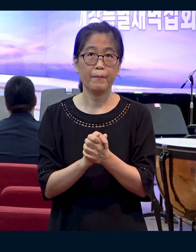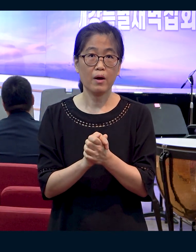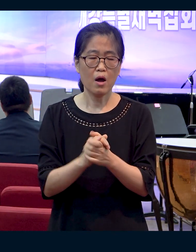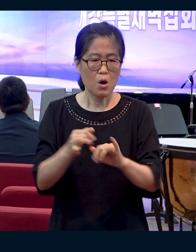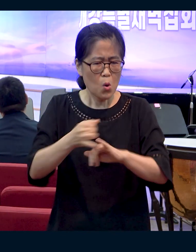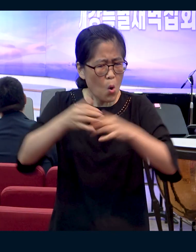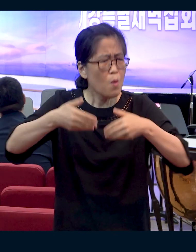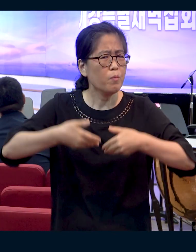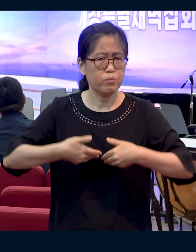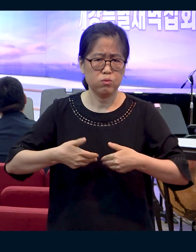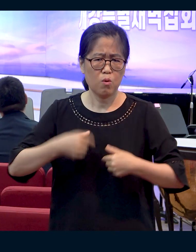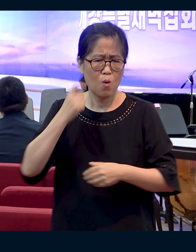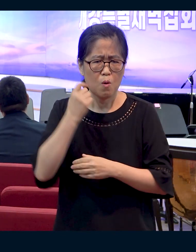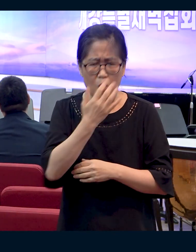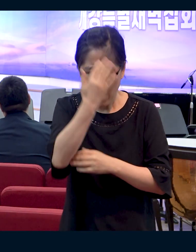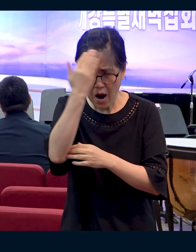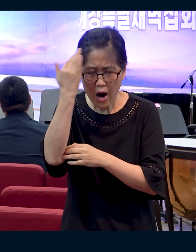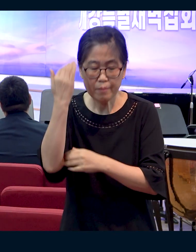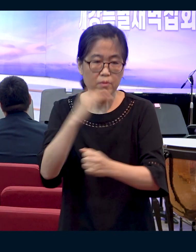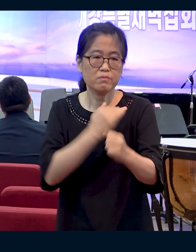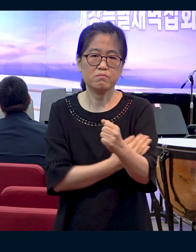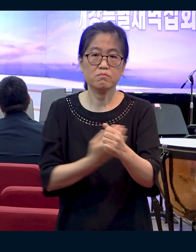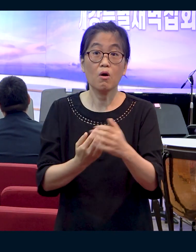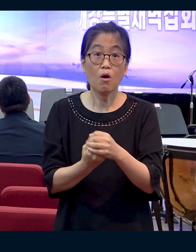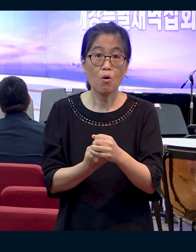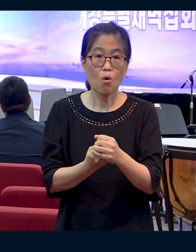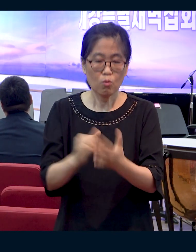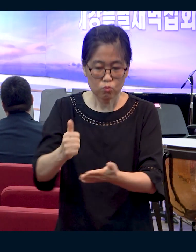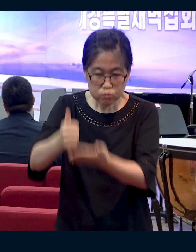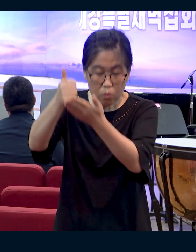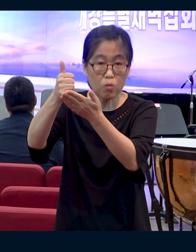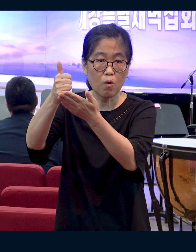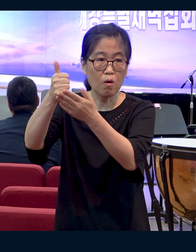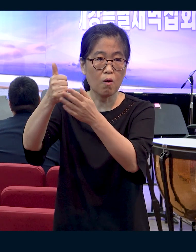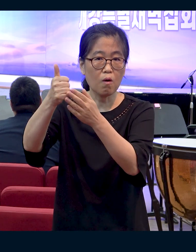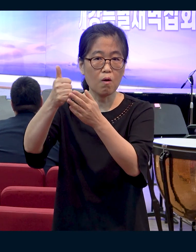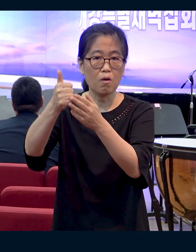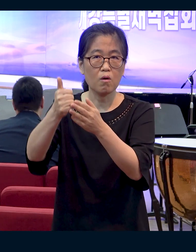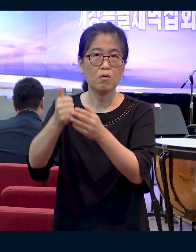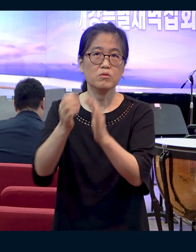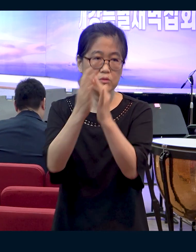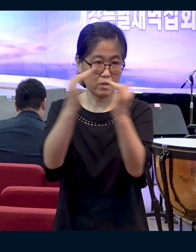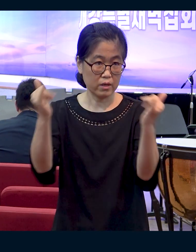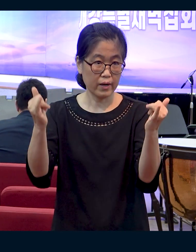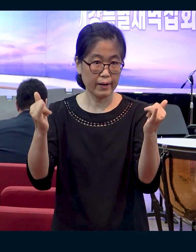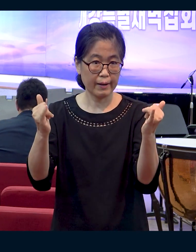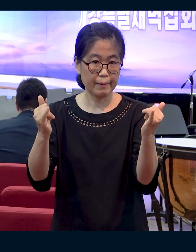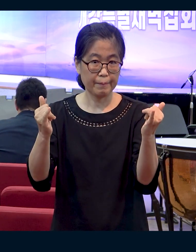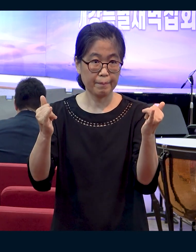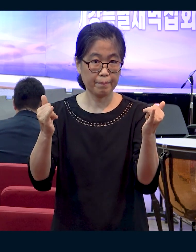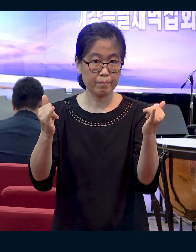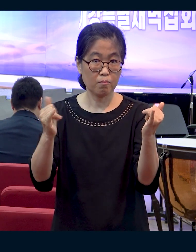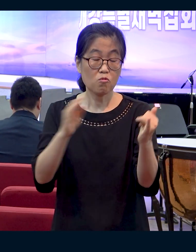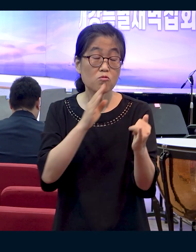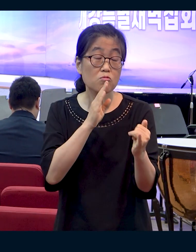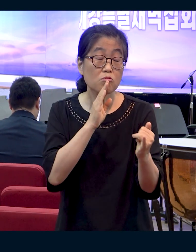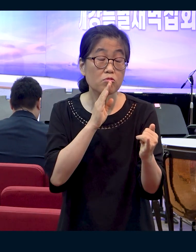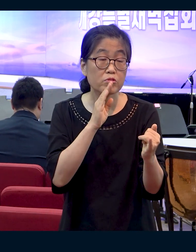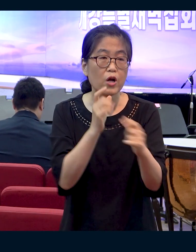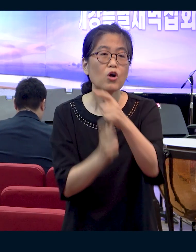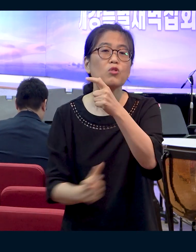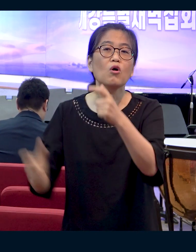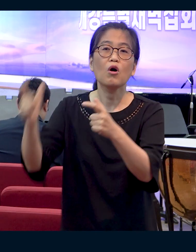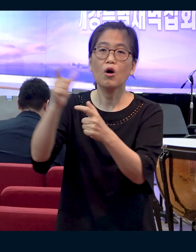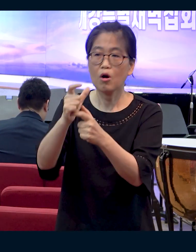쓸모 있습니다. 정말 아름답습니다. 존경받을 만한 그런 사람이에요. 그런데 무엇보다 우리